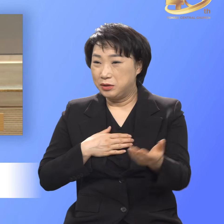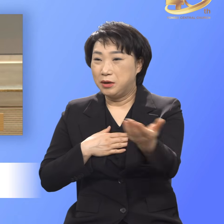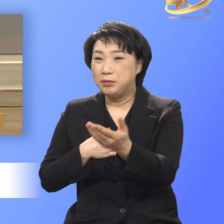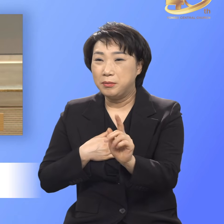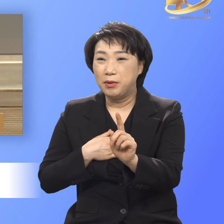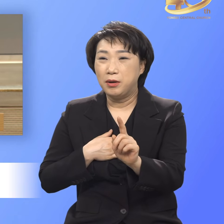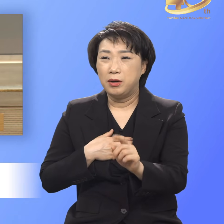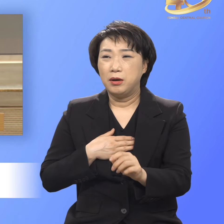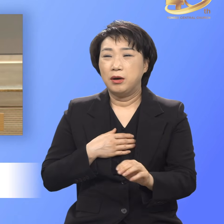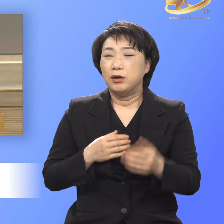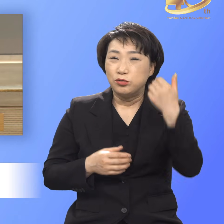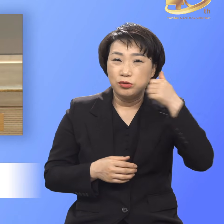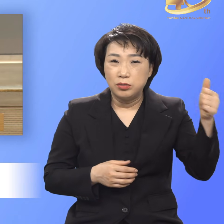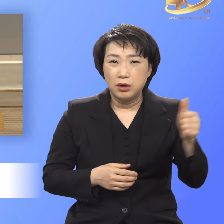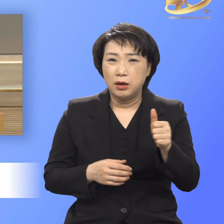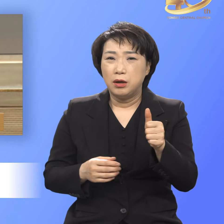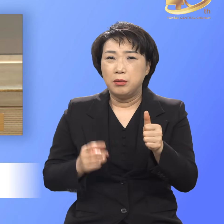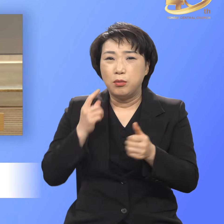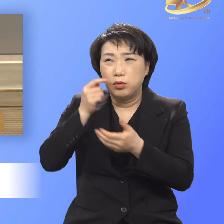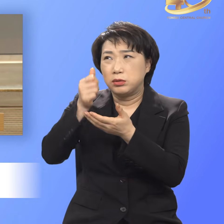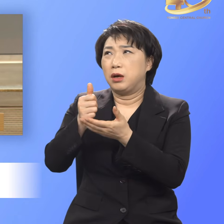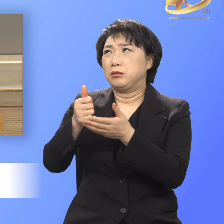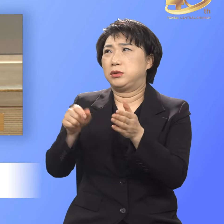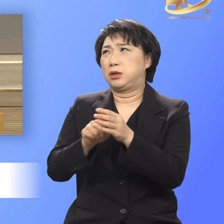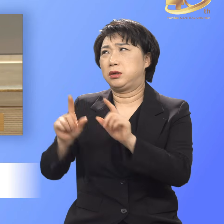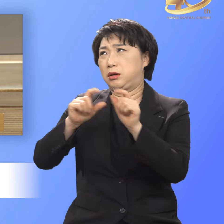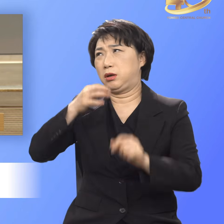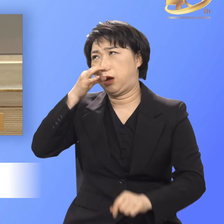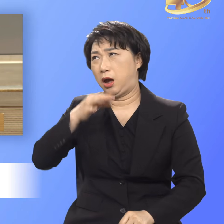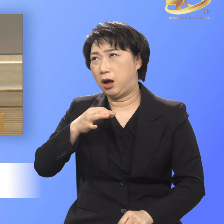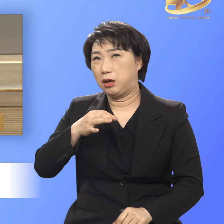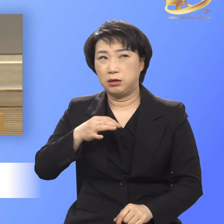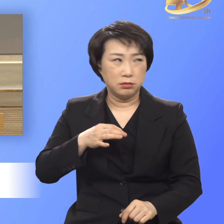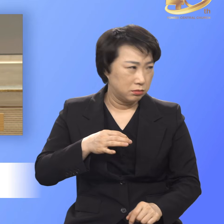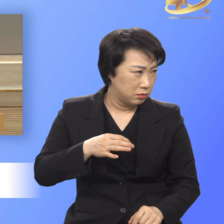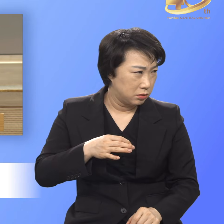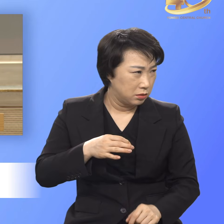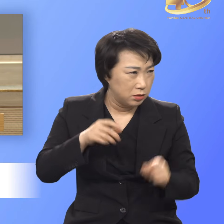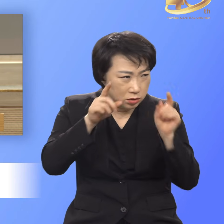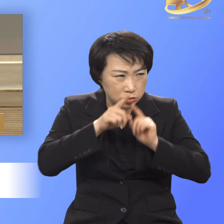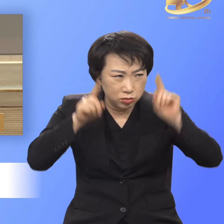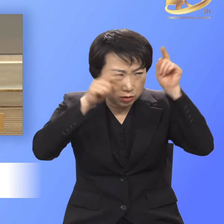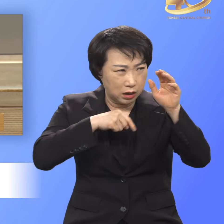목사님 신앙생활 힘들어요. 지옥은 편하냐?